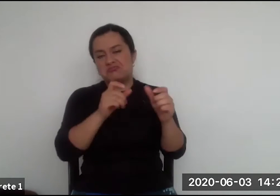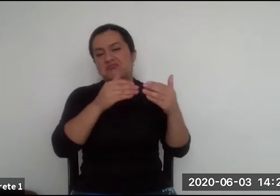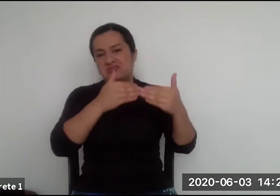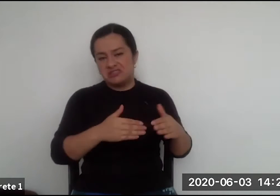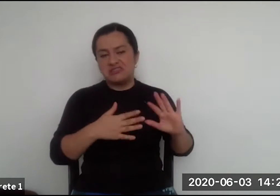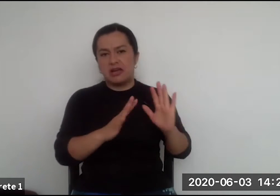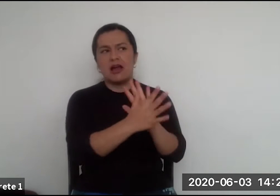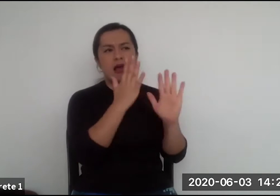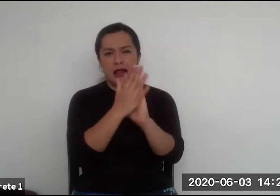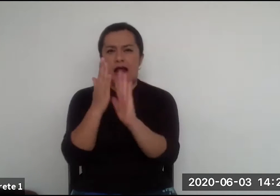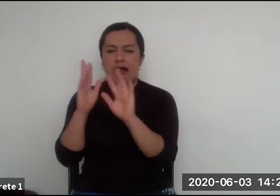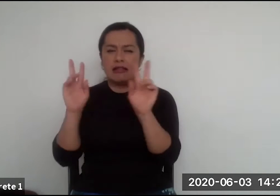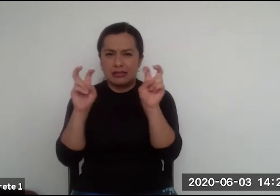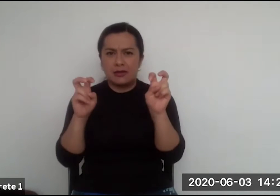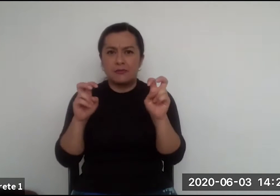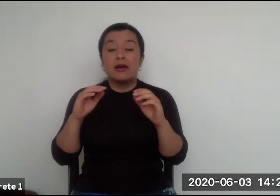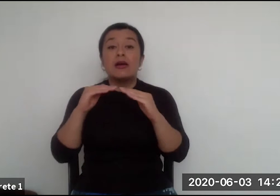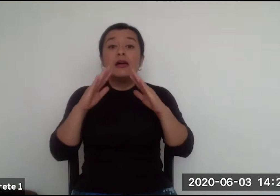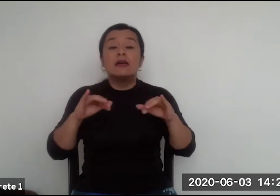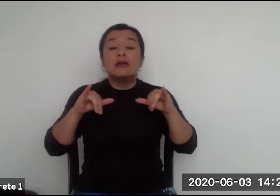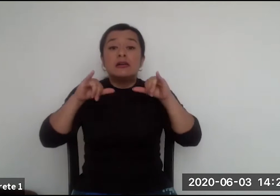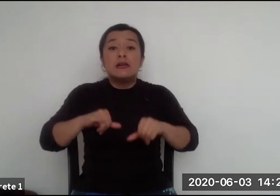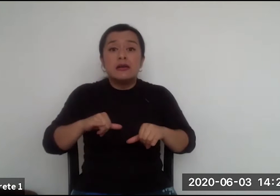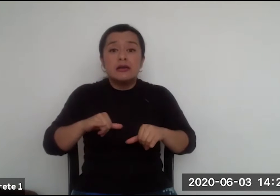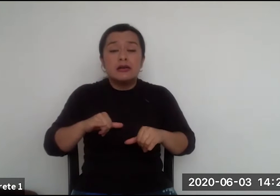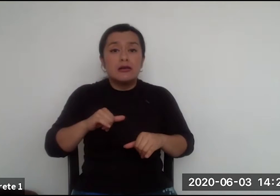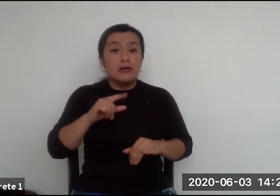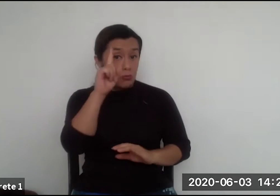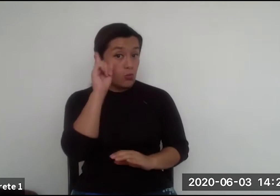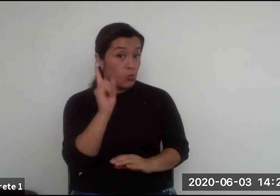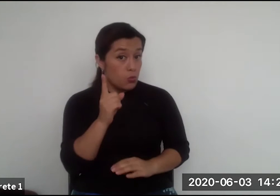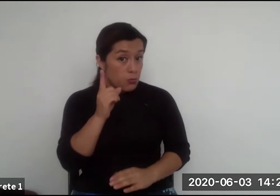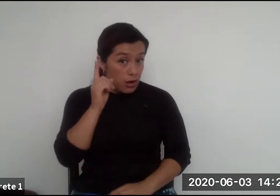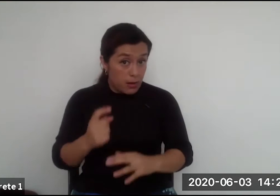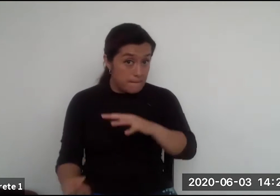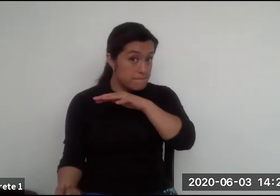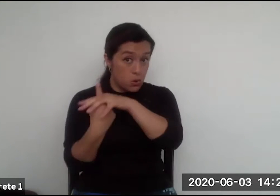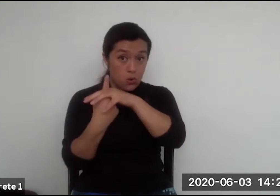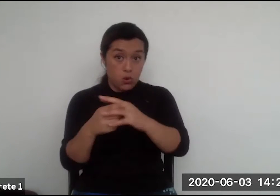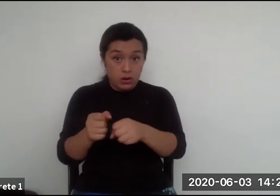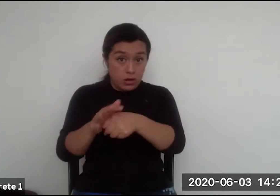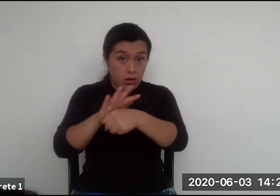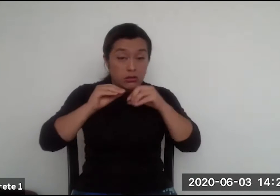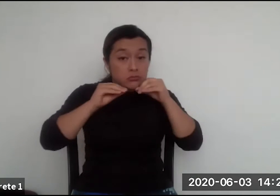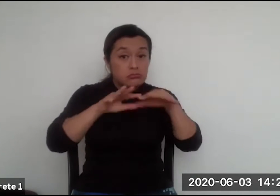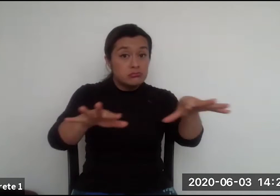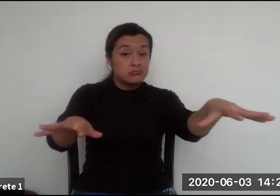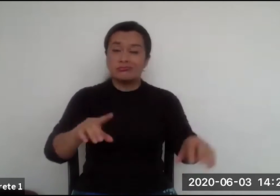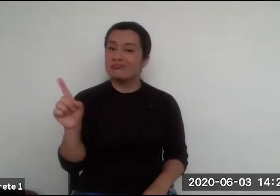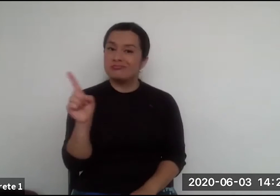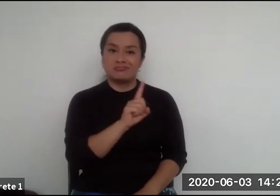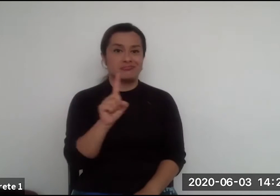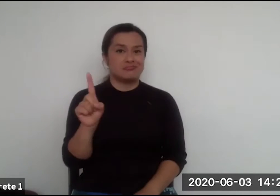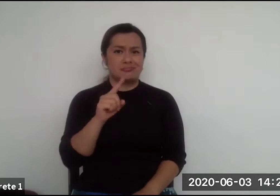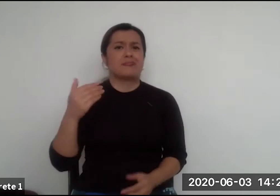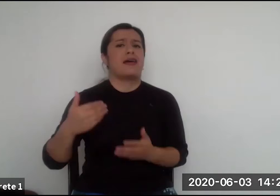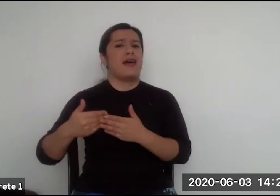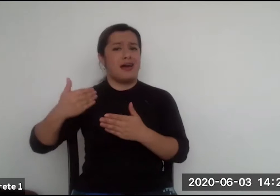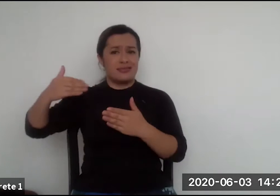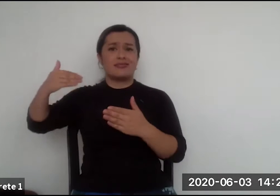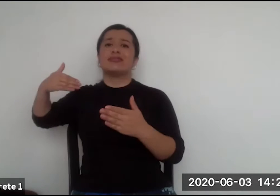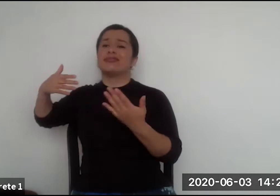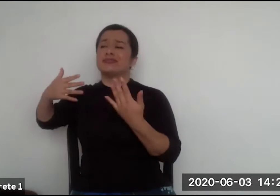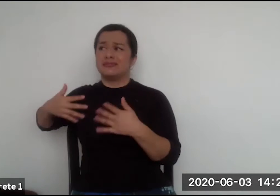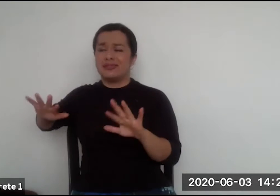del encierro mucho antes de la pandemia, ¿no? La diversidad en torno a discapacidad, pues, es